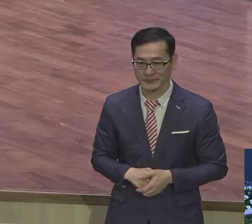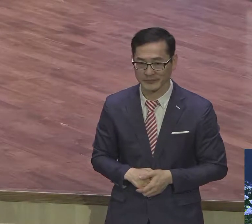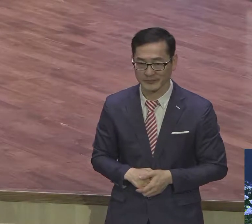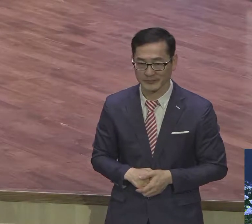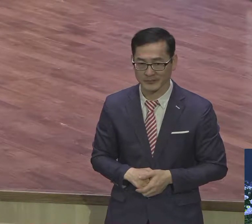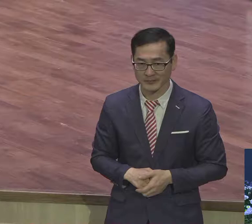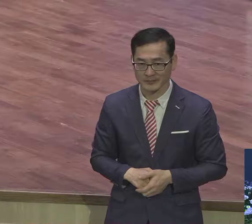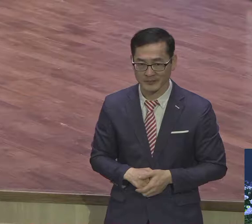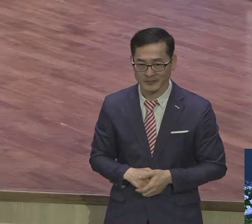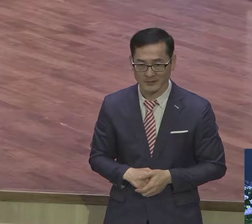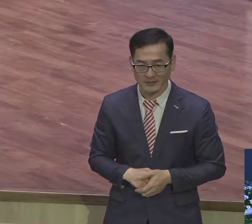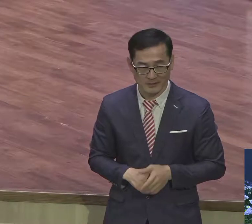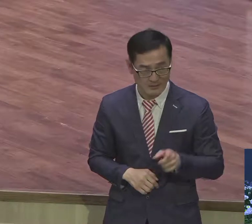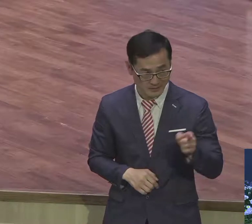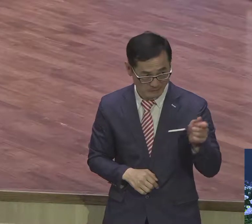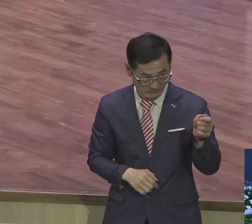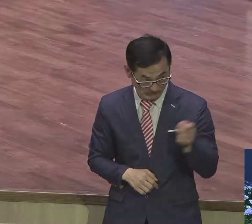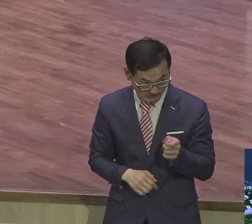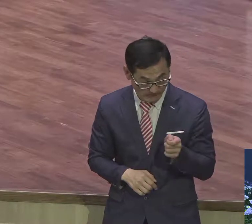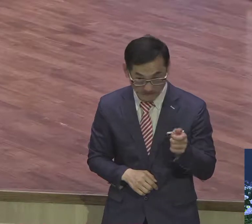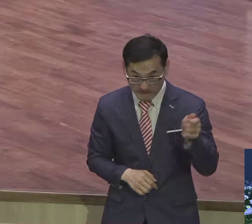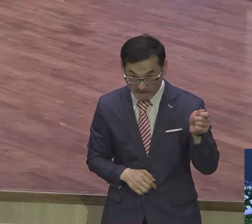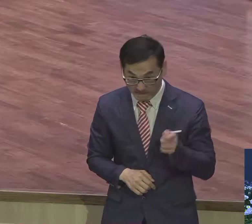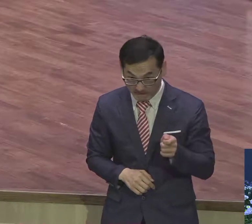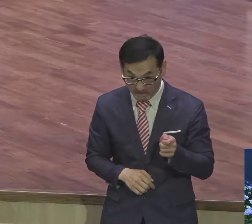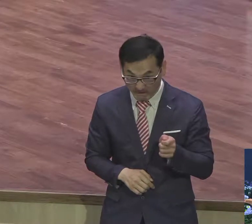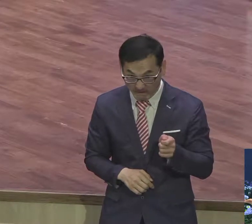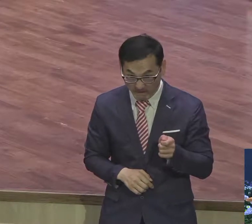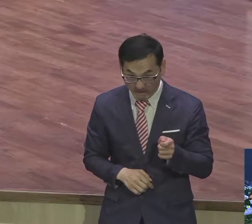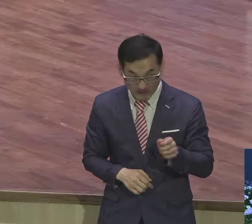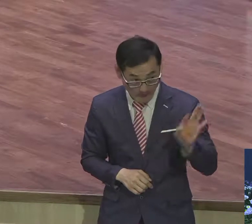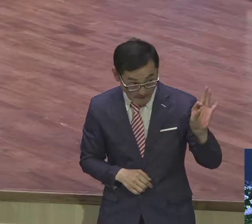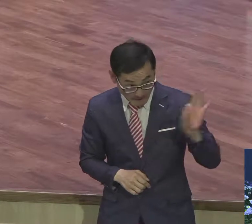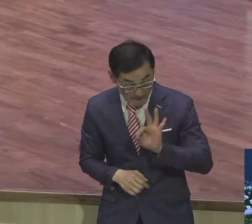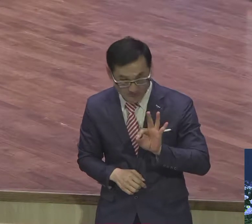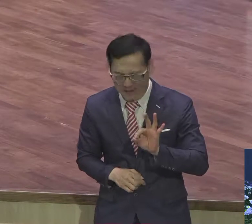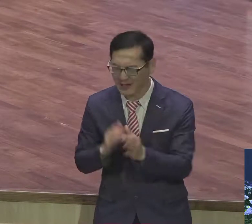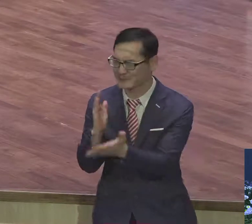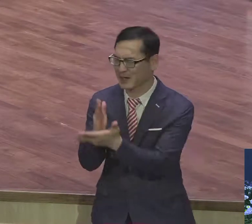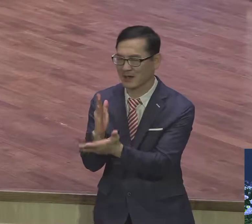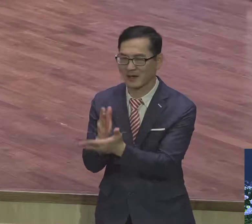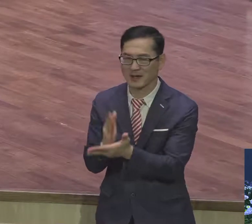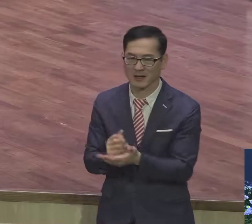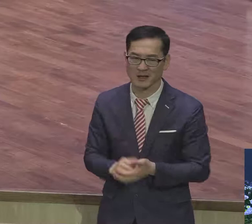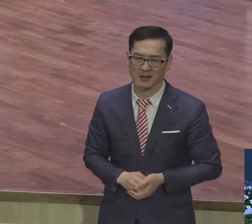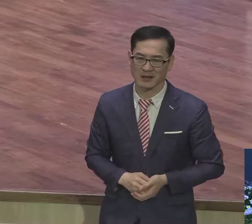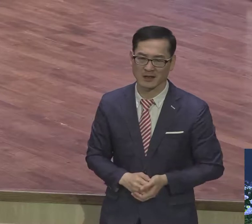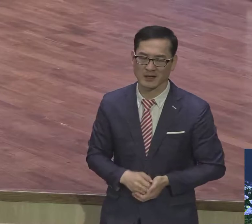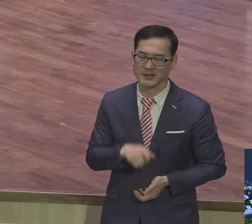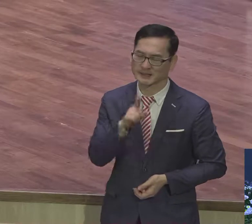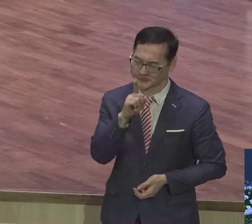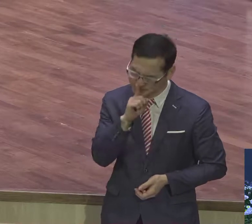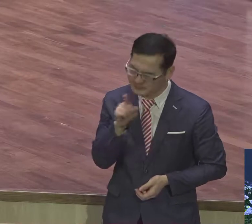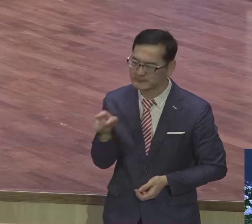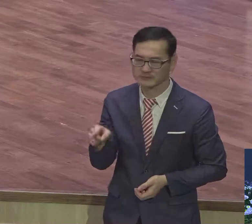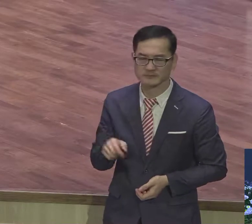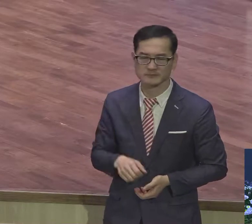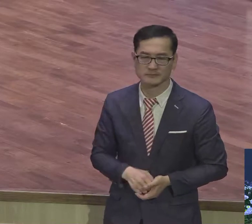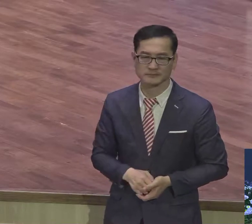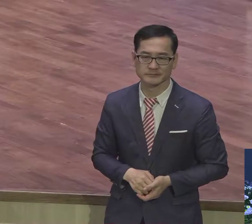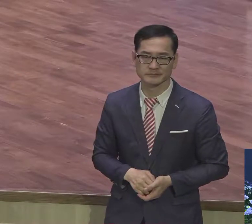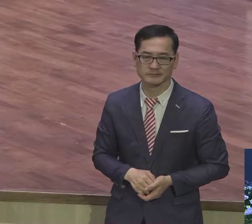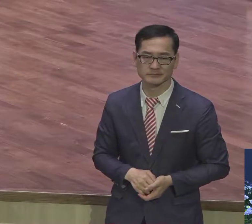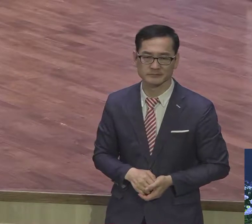시위까지가 거리가 되지 않도록 아예 처음부터 원천적으로 그렇게 차단해라 사실 믿음이